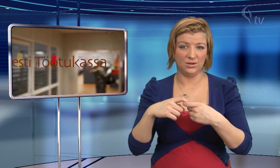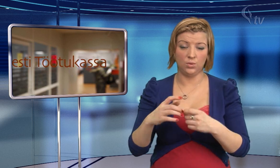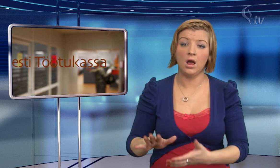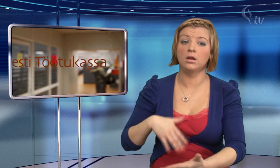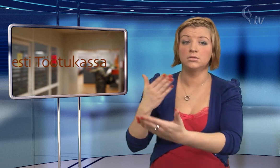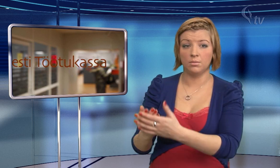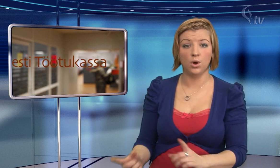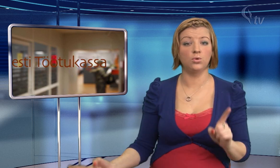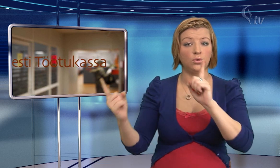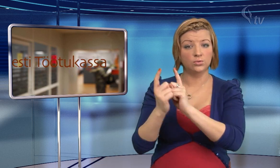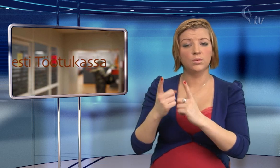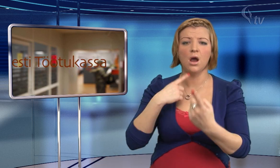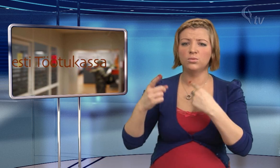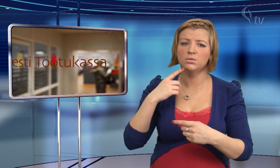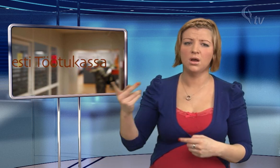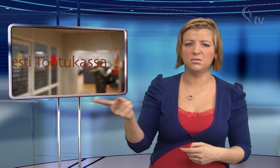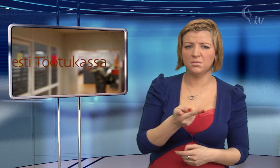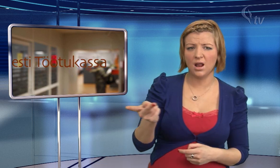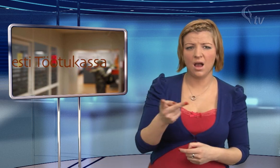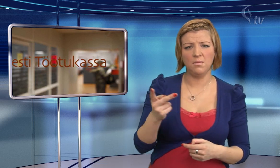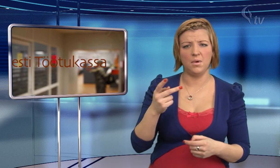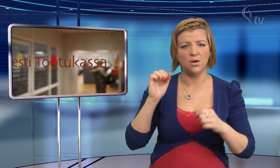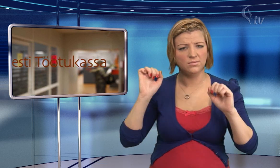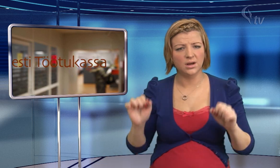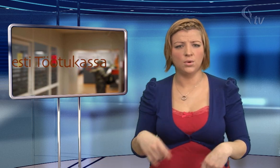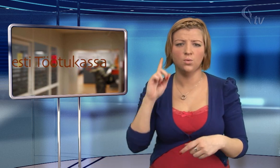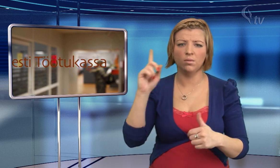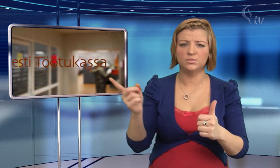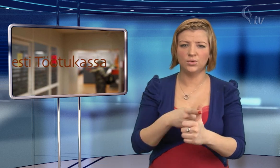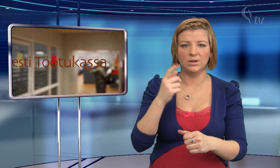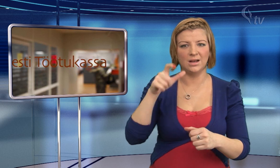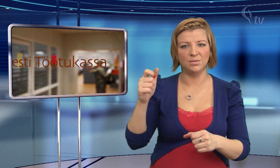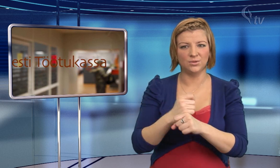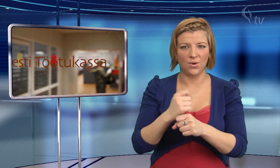ettepaneku kohtumiseks, et arutada meie võimalusi kuulmispuudega inimeste tööle aitamiseks.